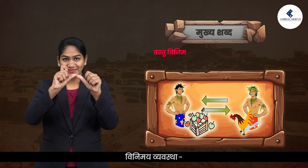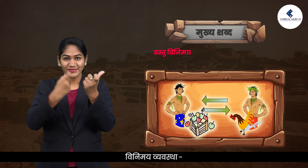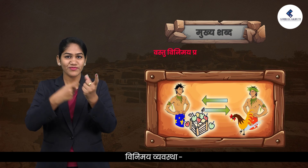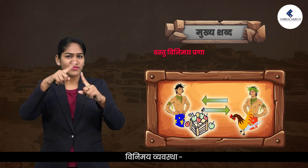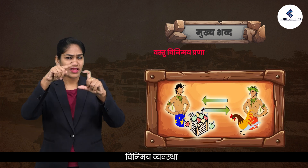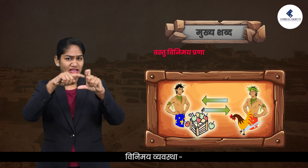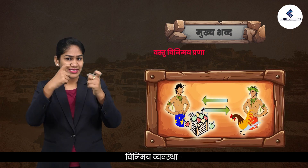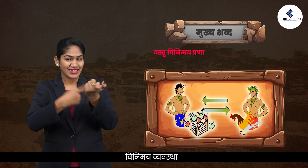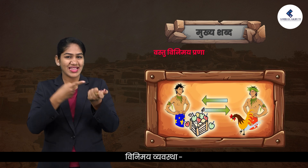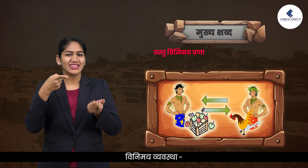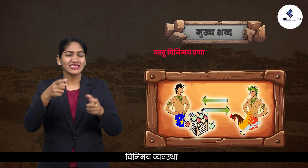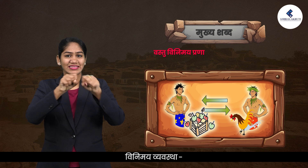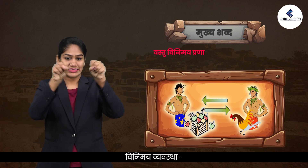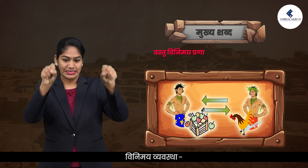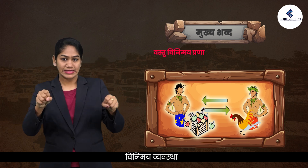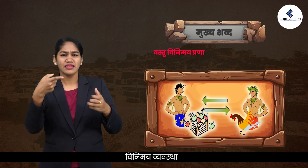विनिमय व्यवस्था,